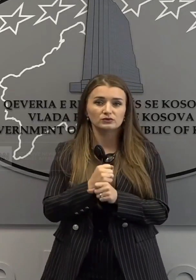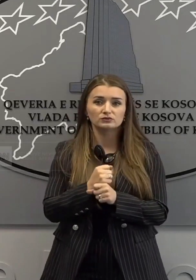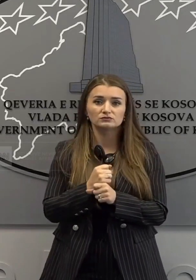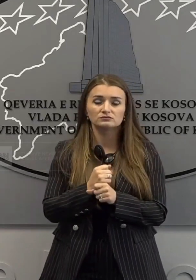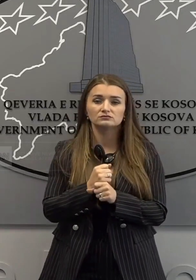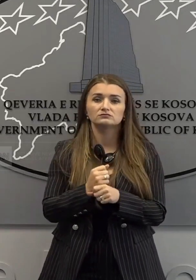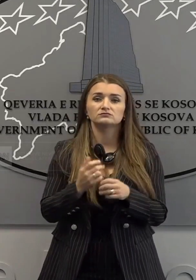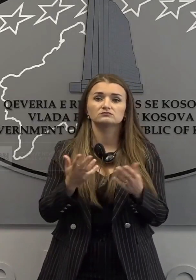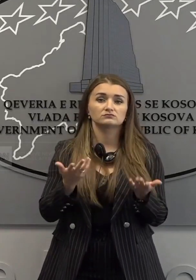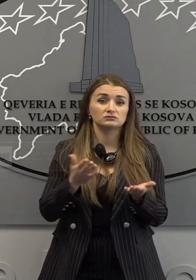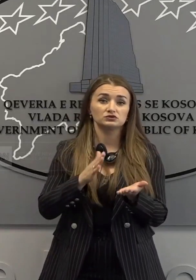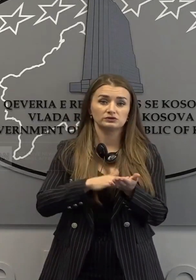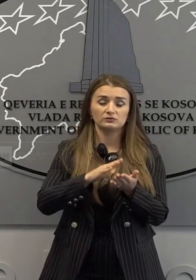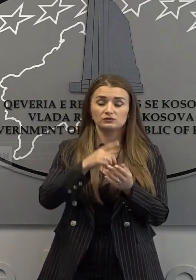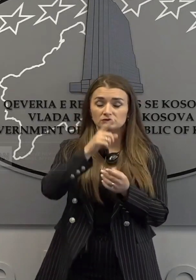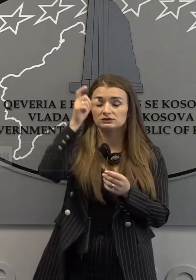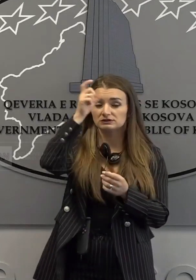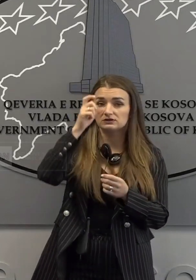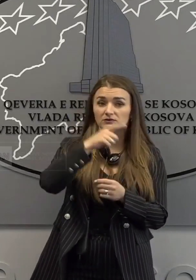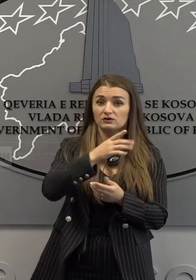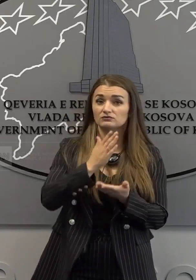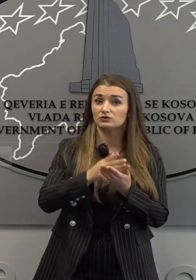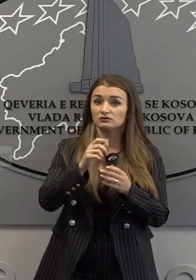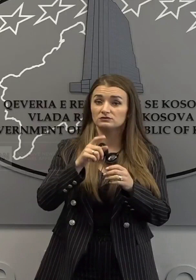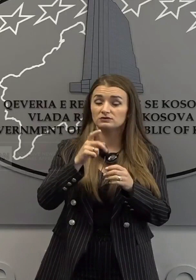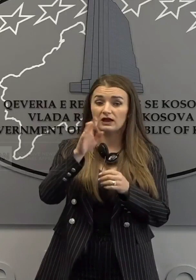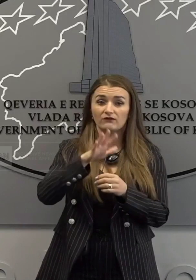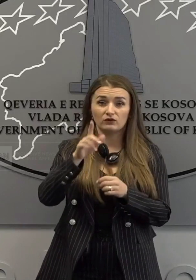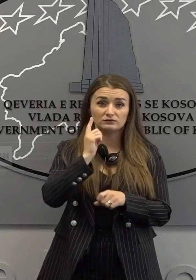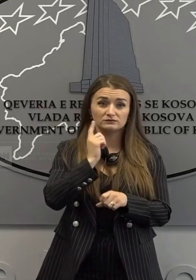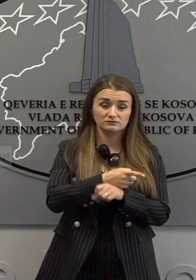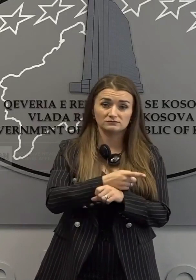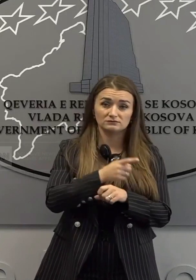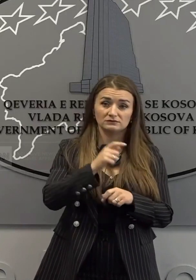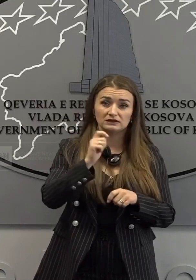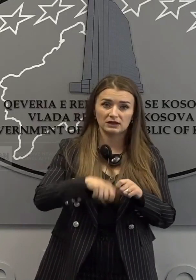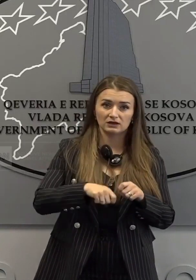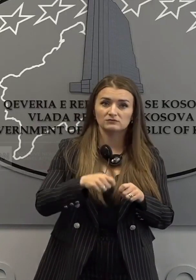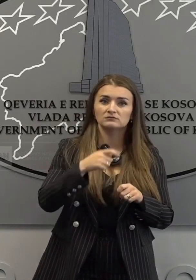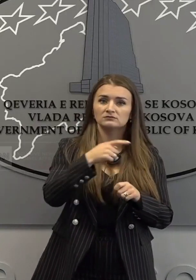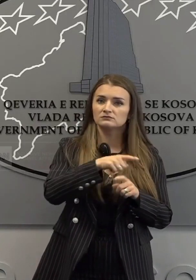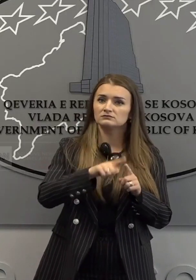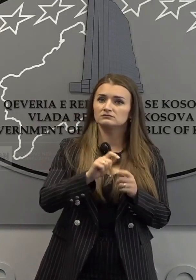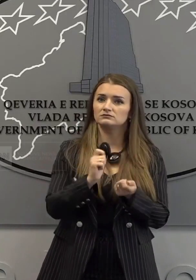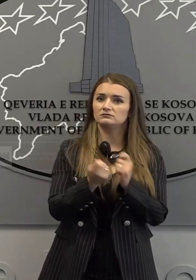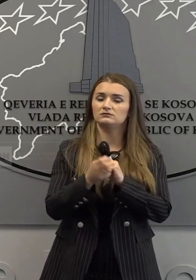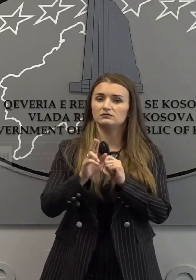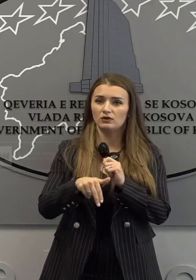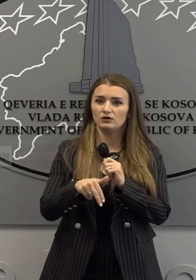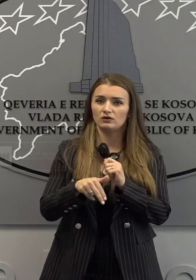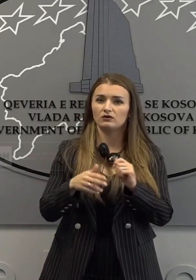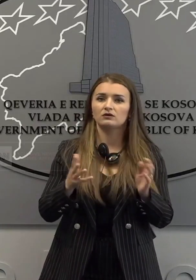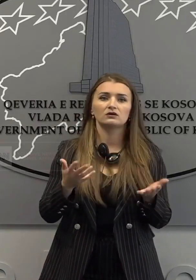në shprehje sikur Serbia të ndodhej në sankcione. Mungesa e sankcioneve ndaj Serbisë e ka trimëruar atë dhe unë